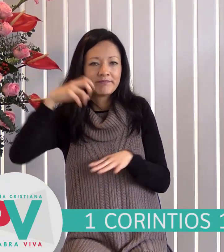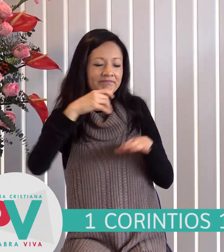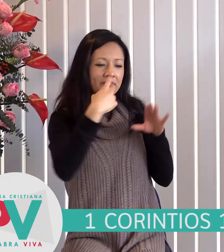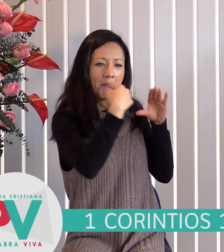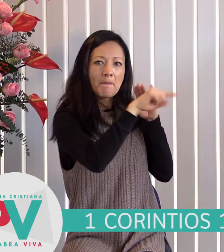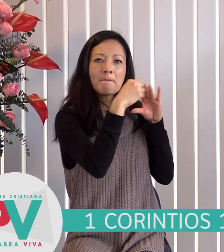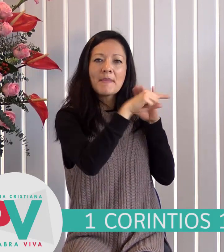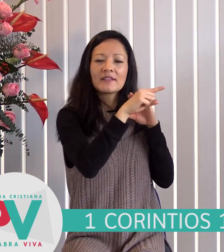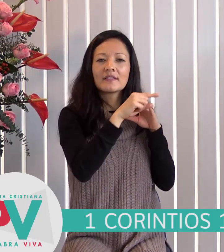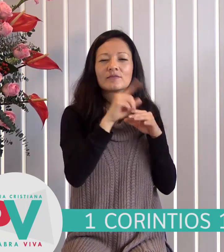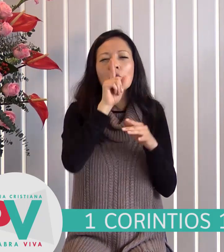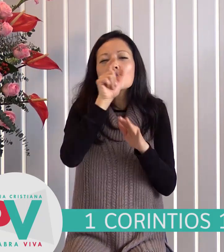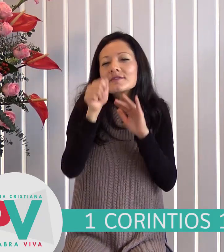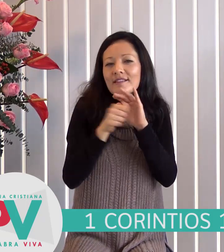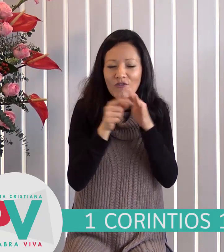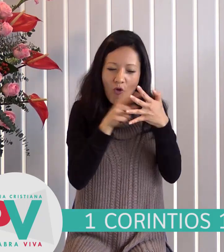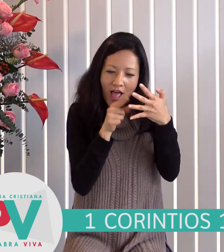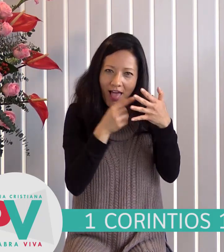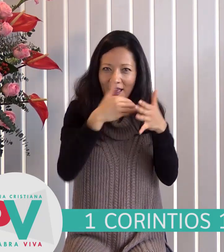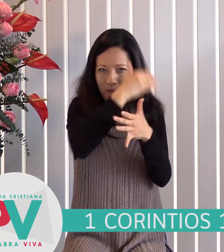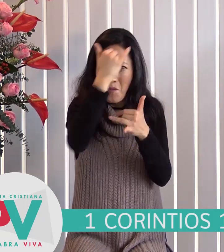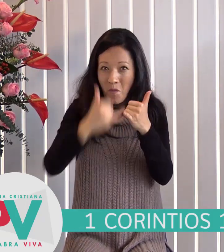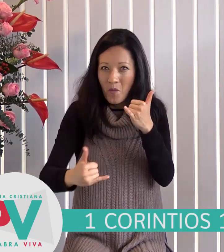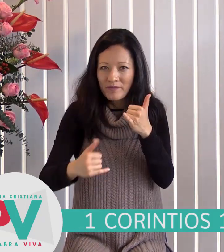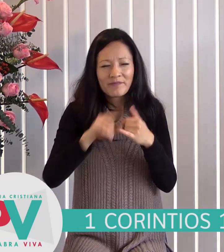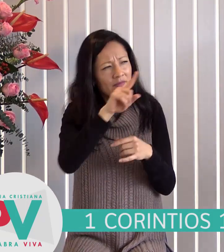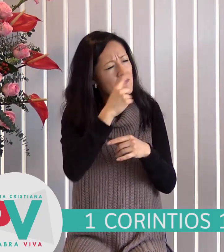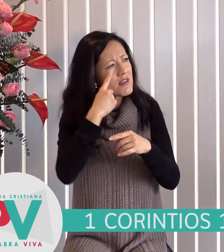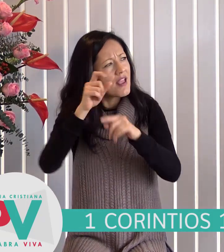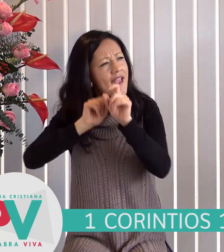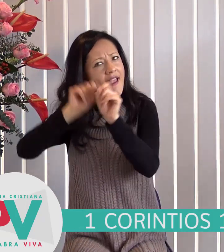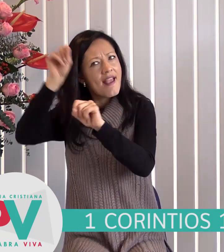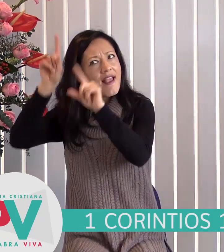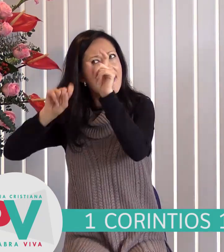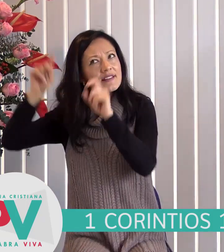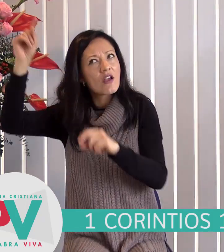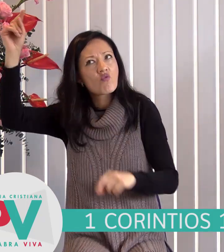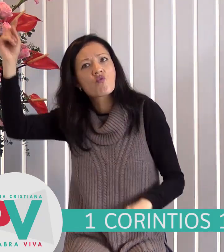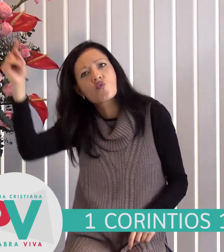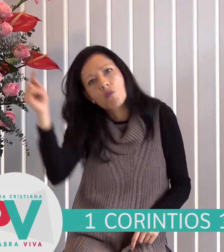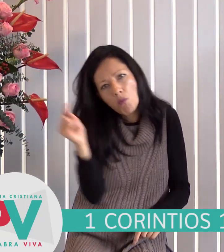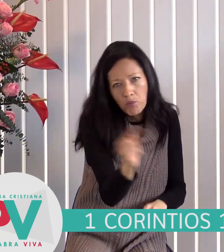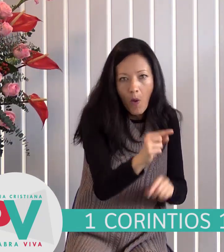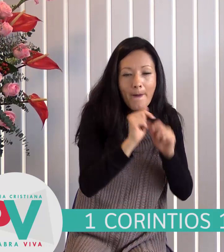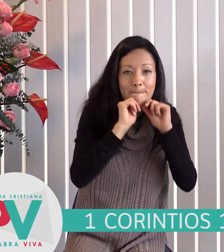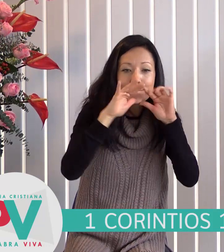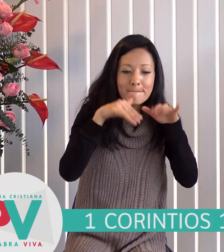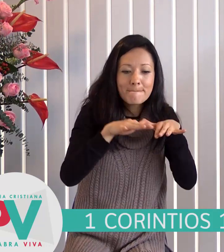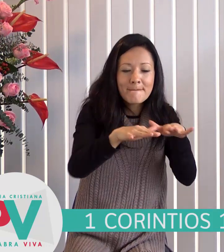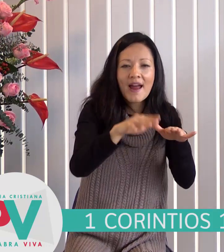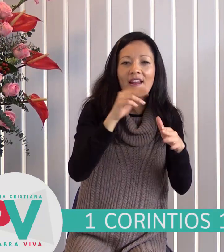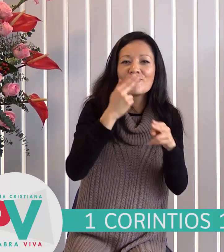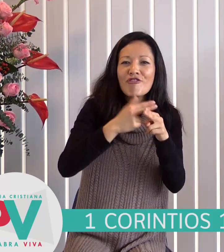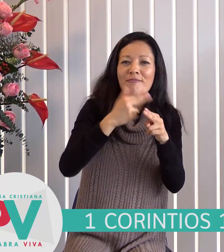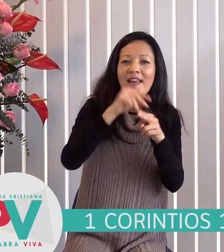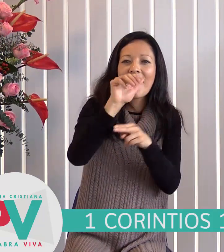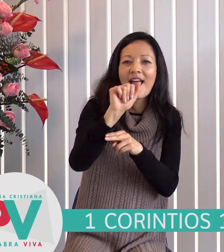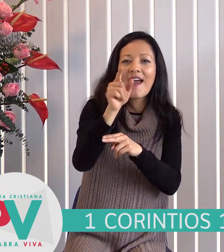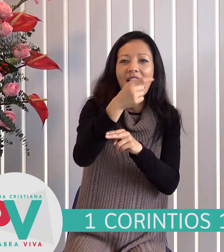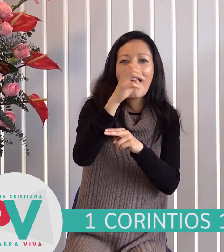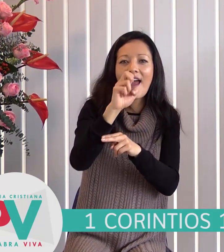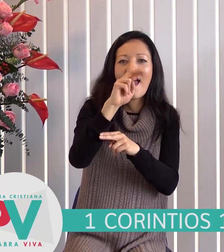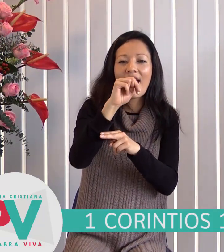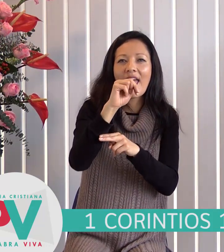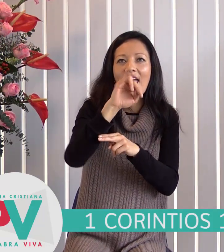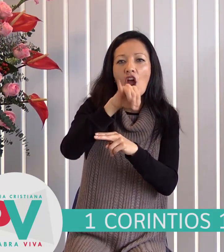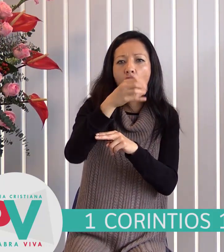clave del Apocalipsis, ¿no? Porque me dijo, oiga, la estrella que cayó y que contamina el mar, que es ajenjo, ¿no tiene